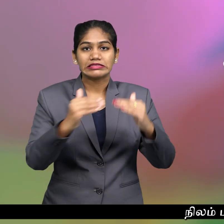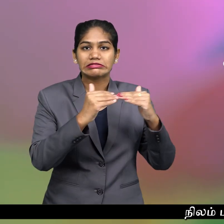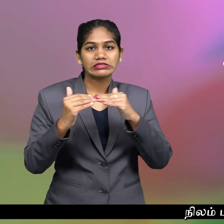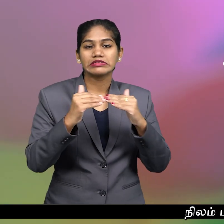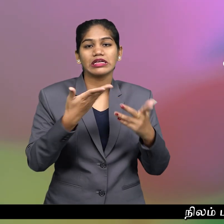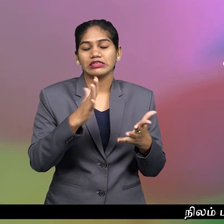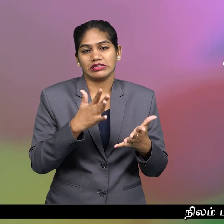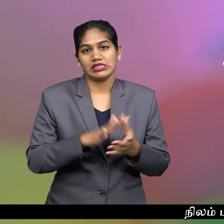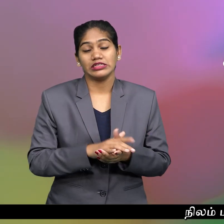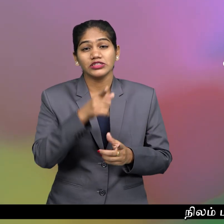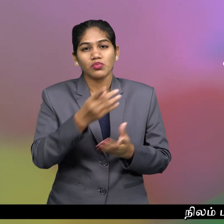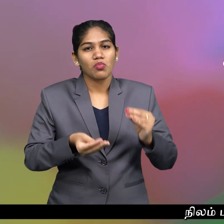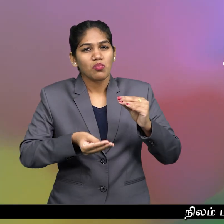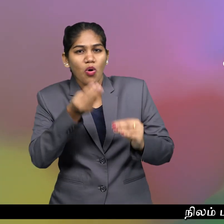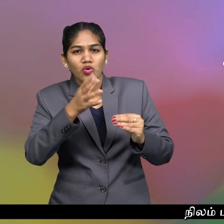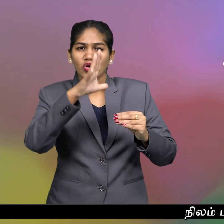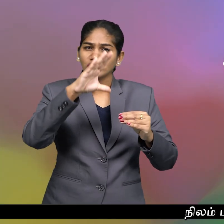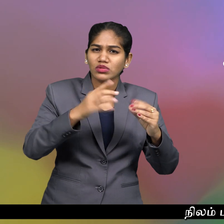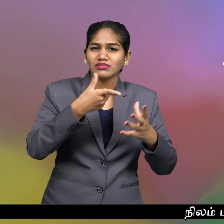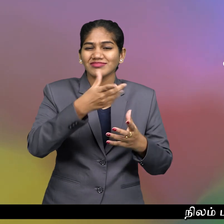நிலம் மற்றும் நீர்நிலைகளில்